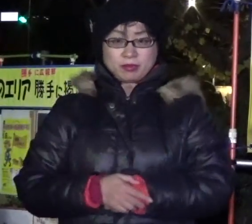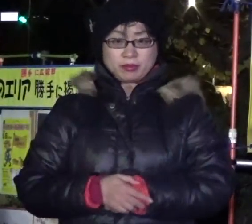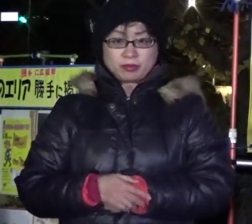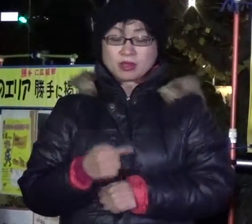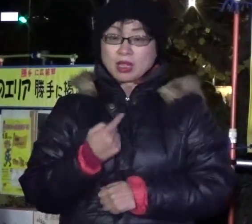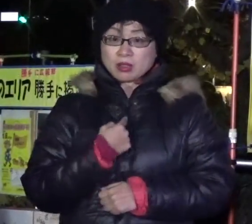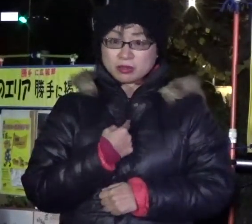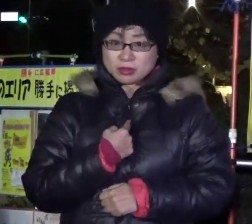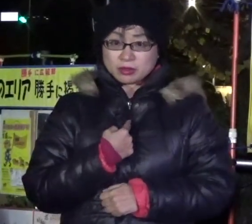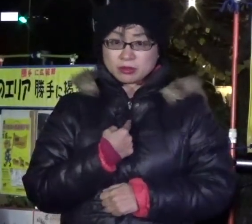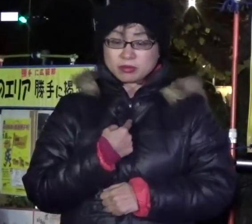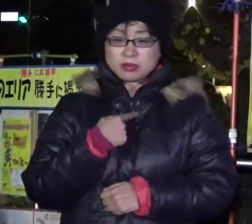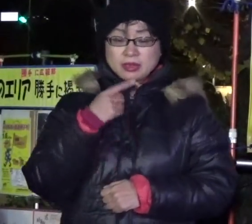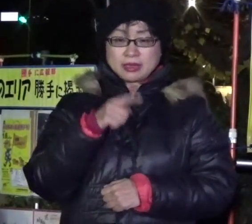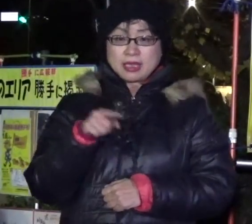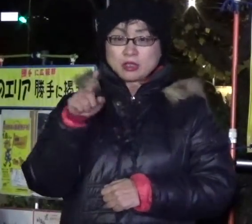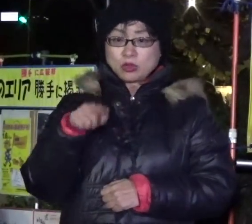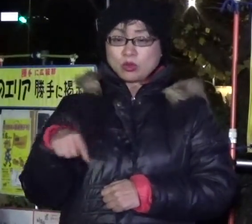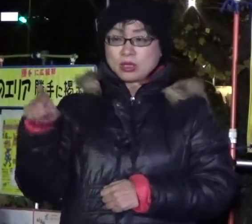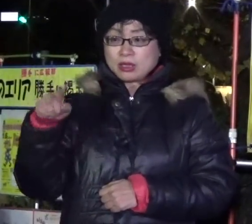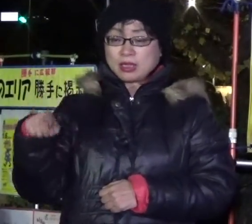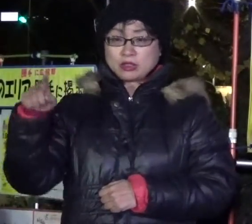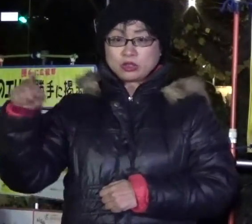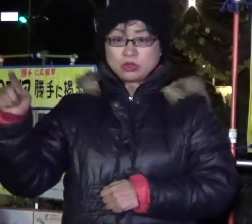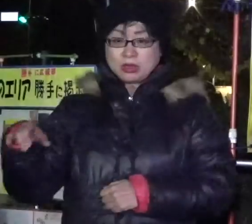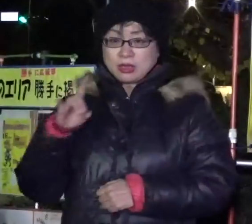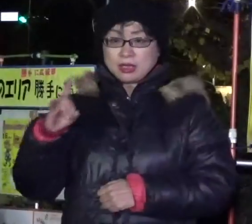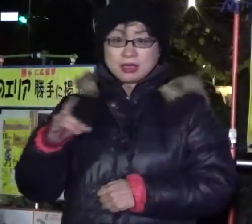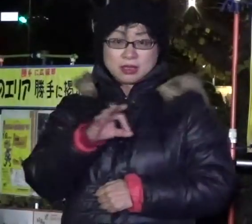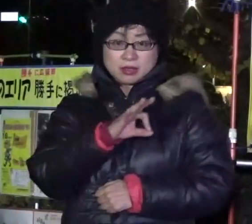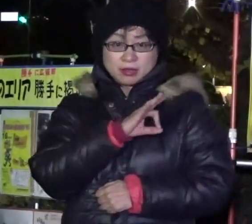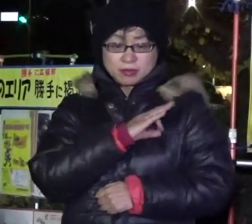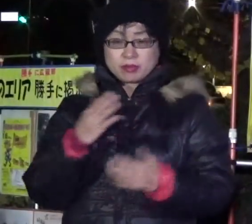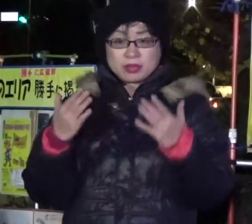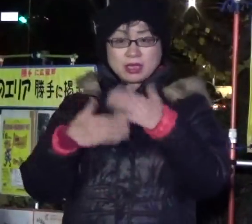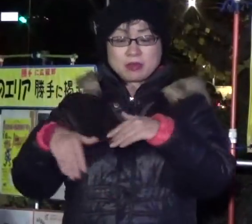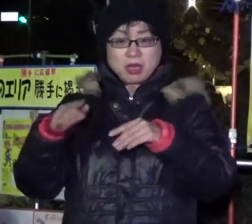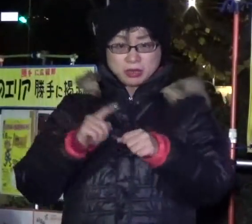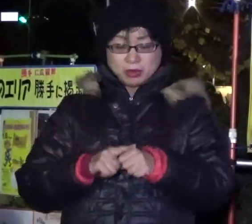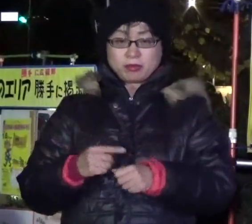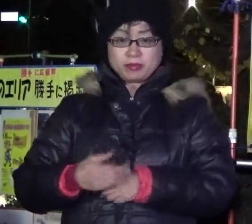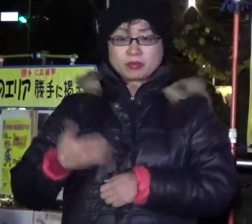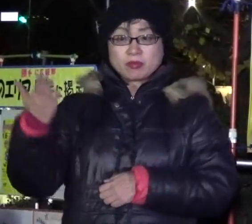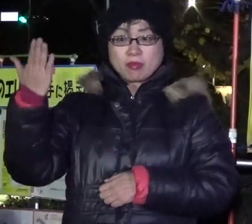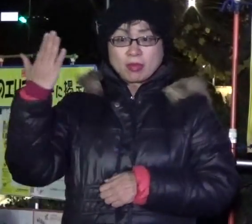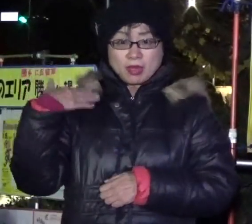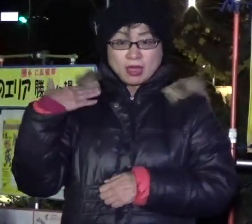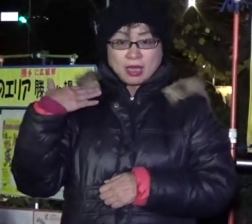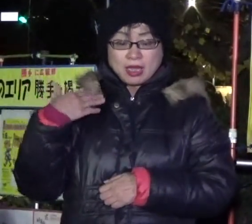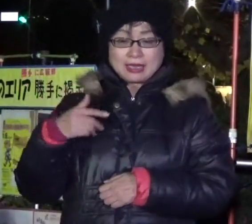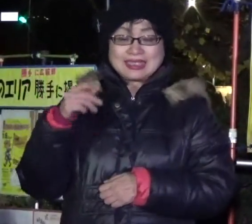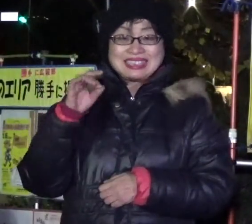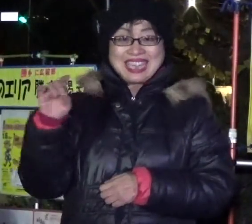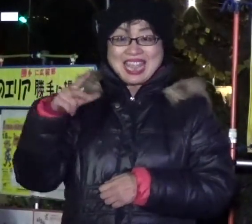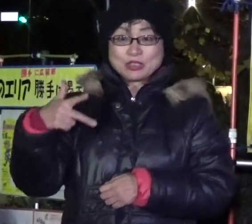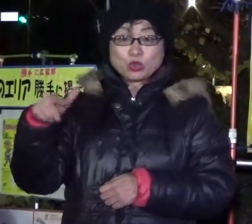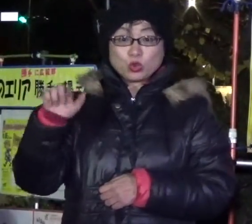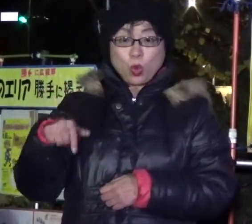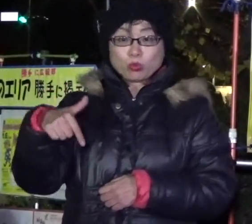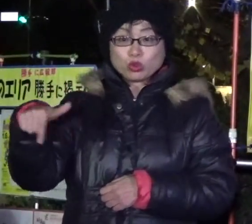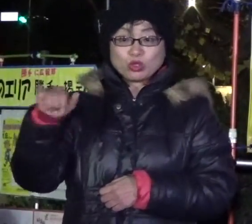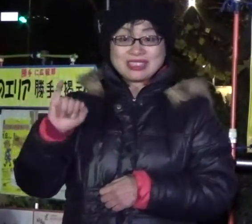は1987年に議員になりましたので、その前年チルノブイリの事故がございました。です